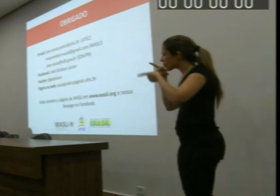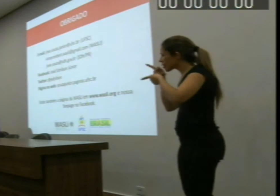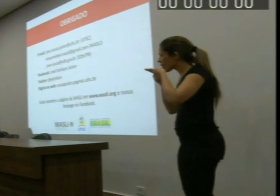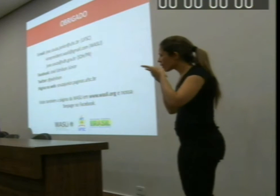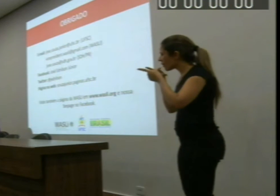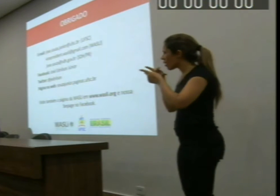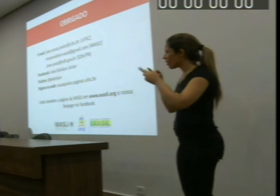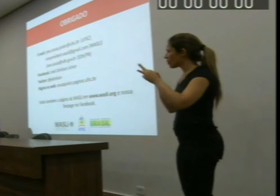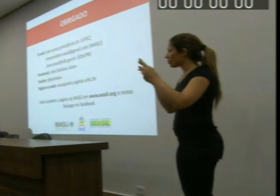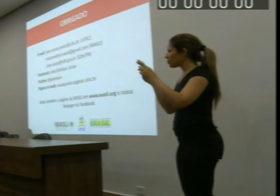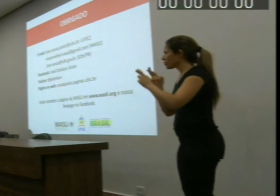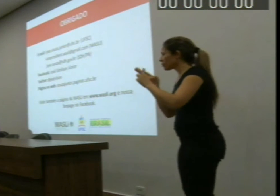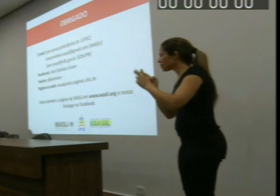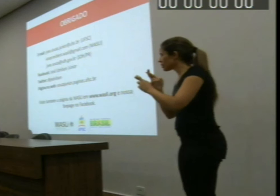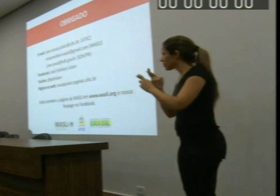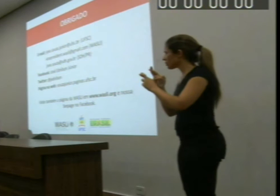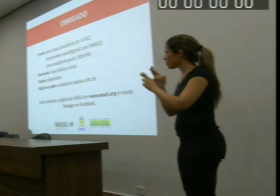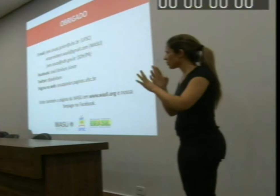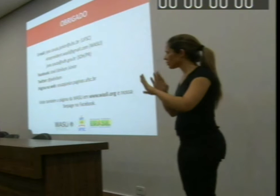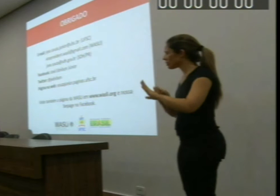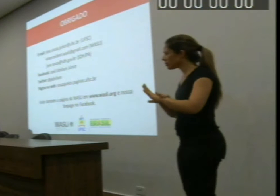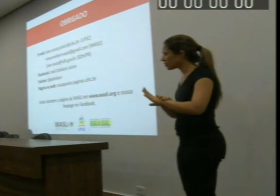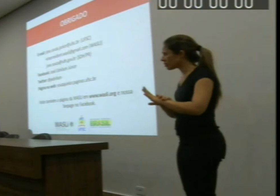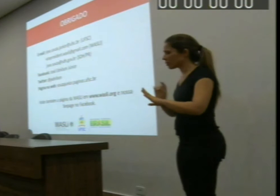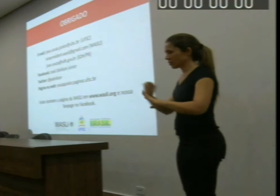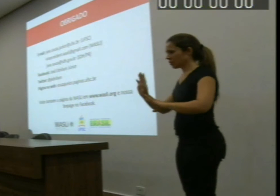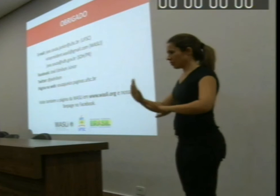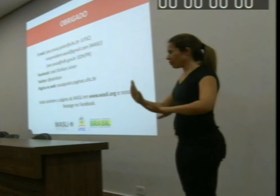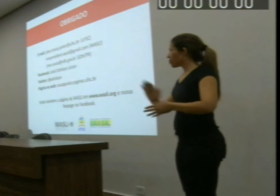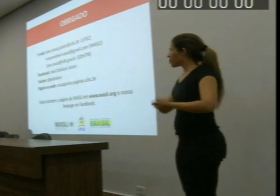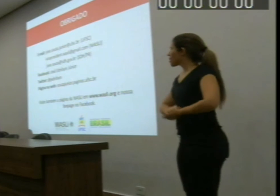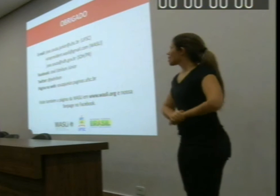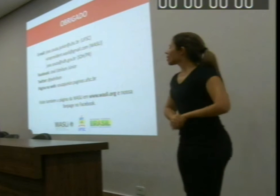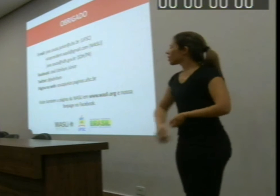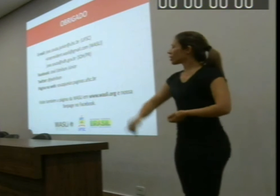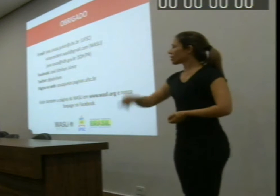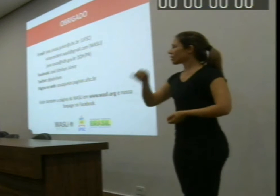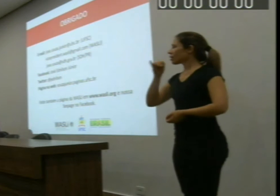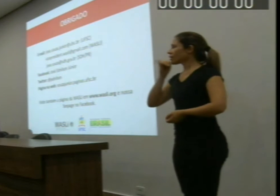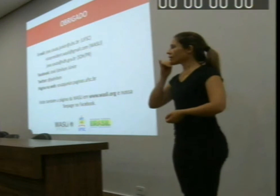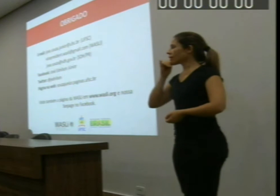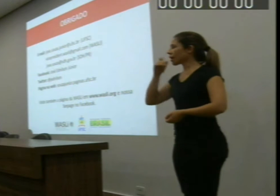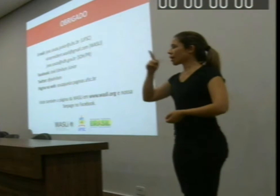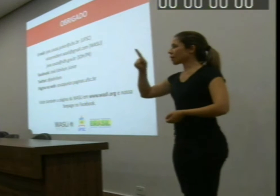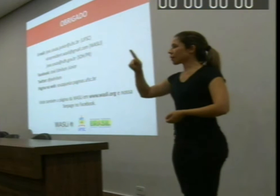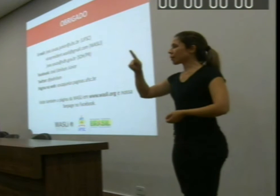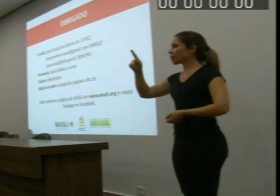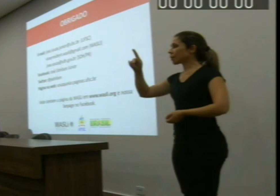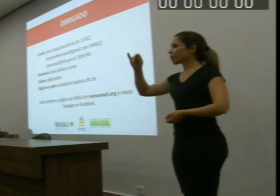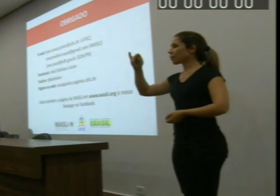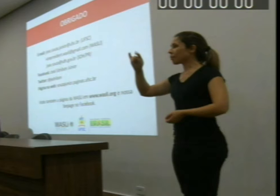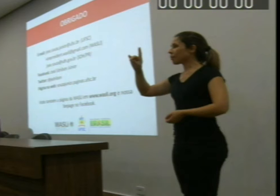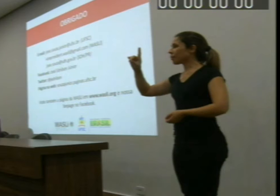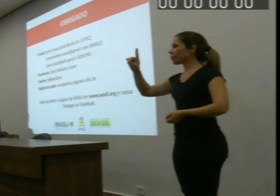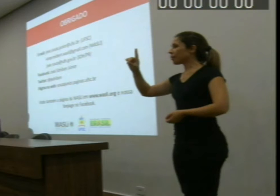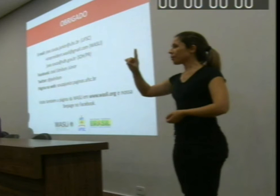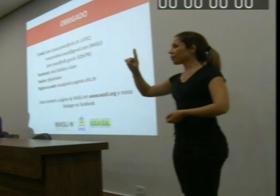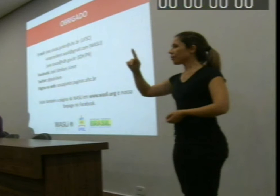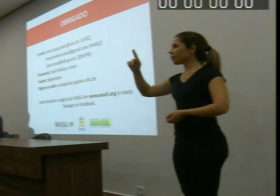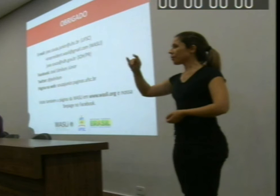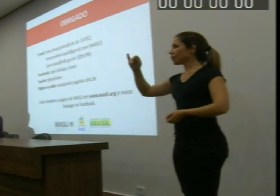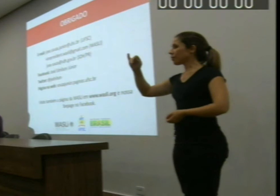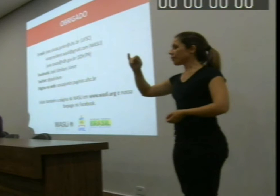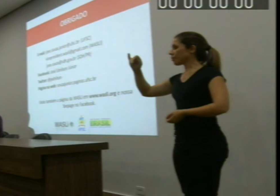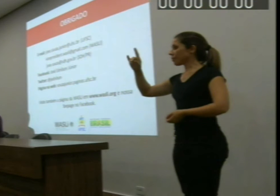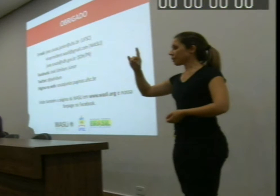mais a Dea só só um pouquinho é é classificado como um piding na na na na classificação